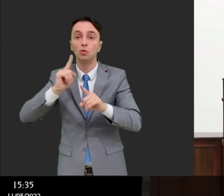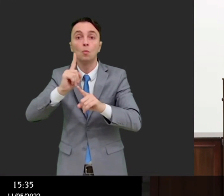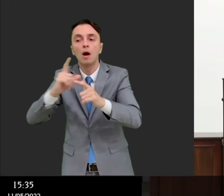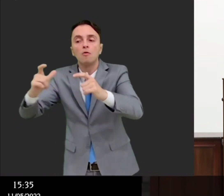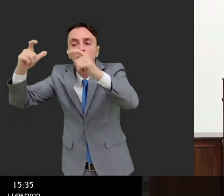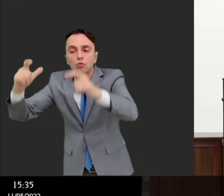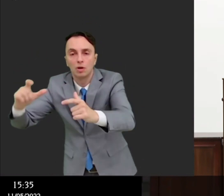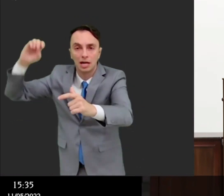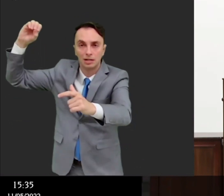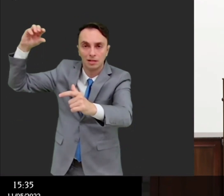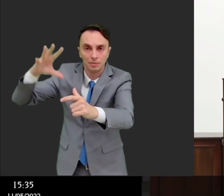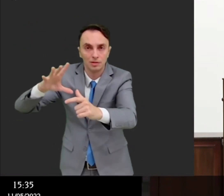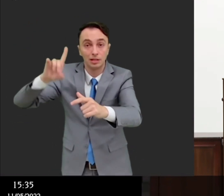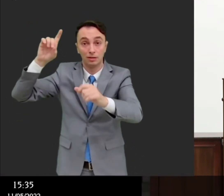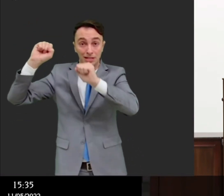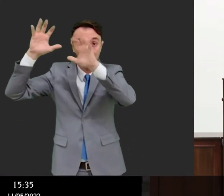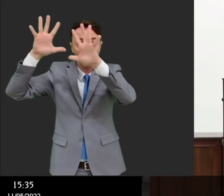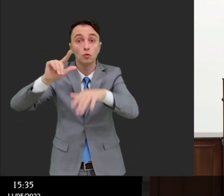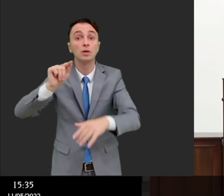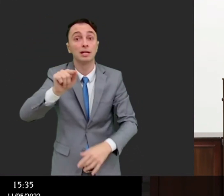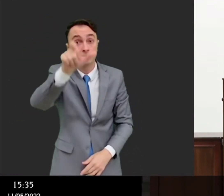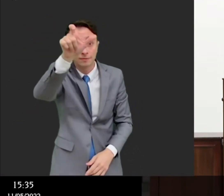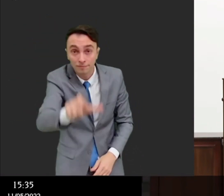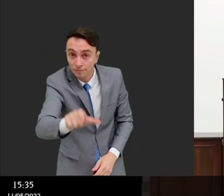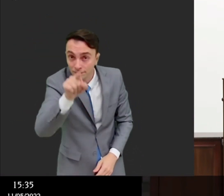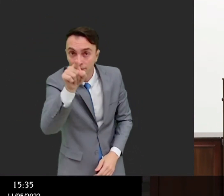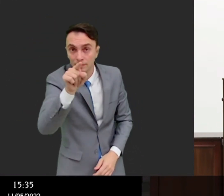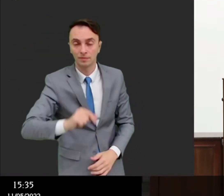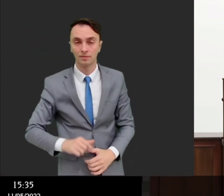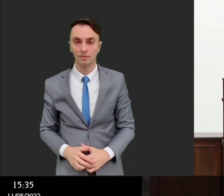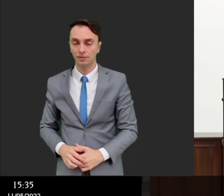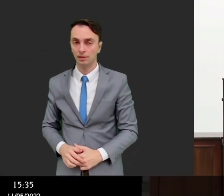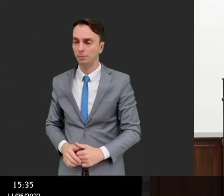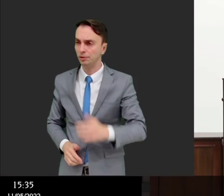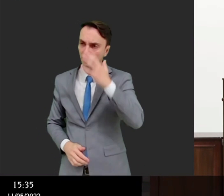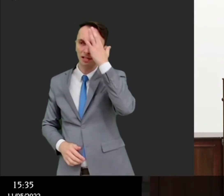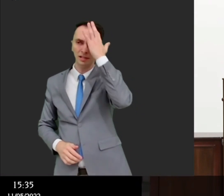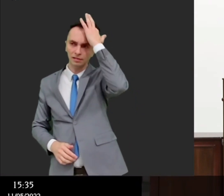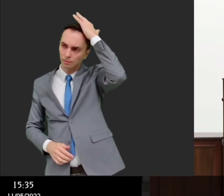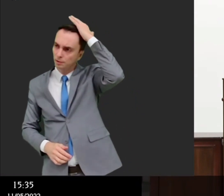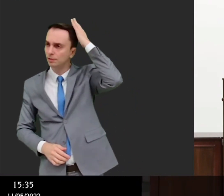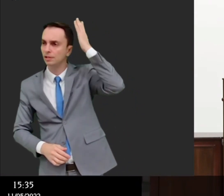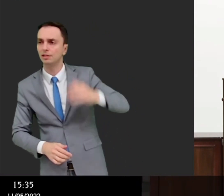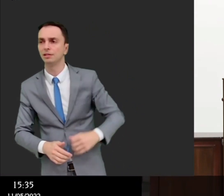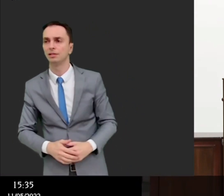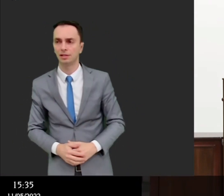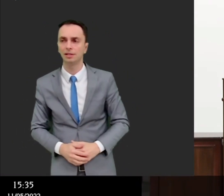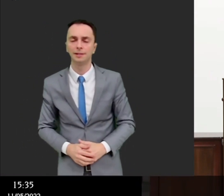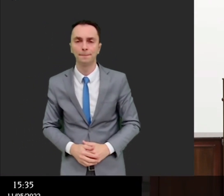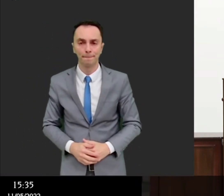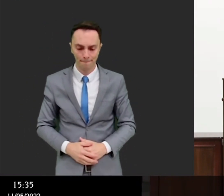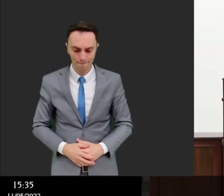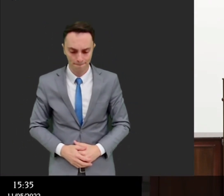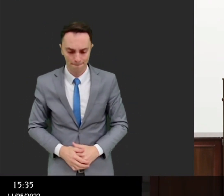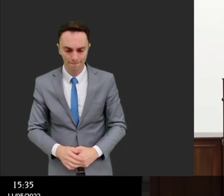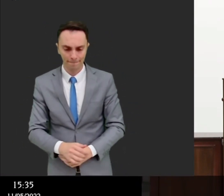necessidade. Então, né, nesses exemplos assim, se podia falar alguma coisa,